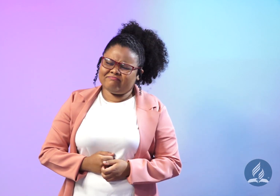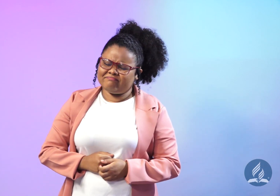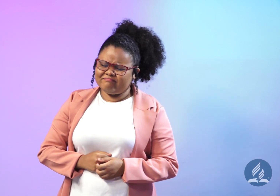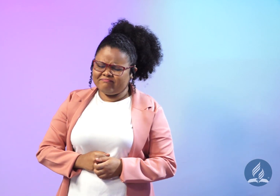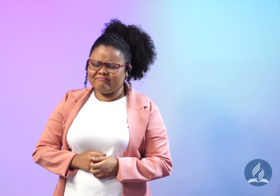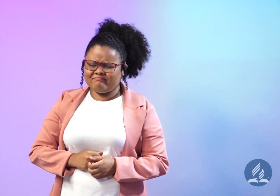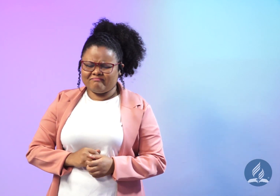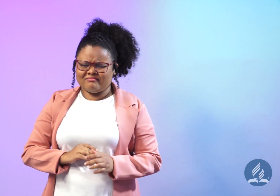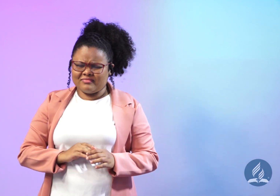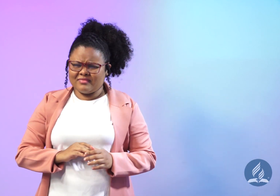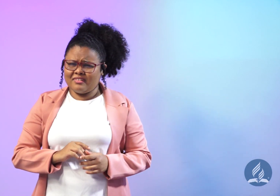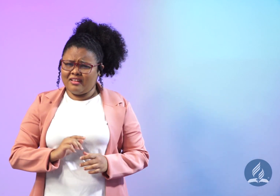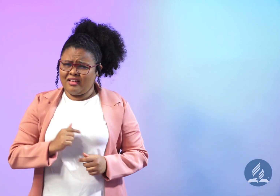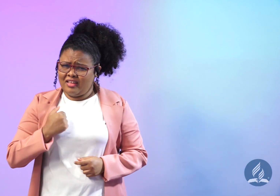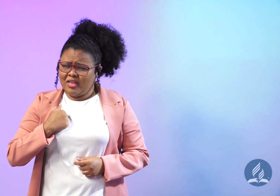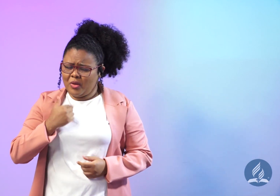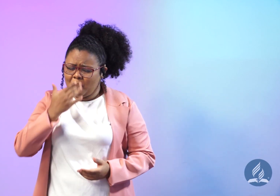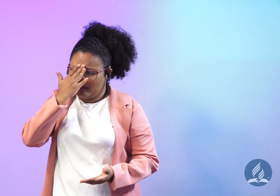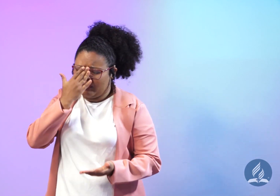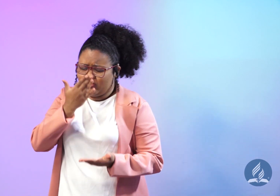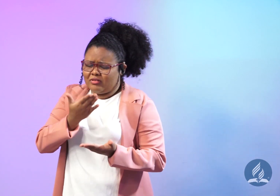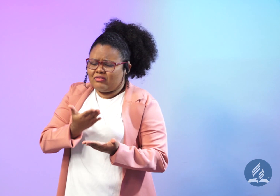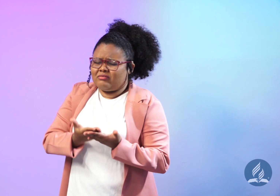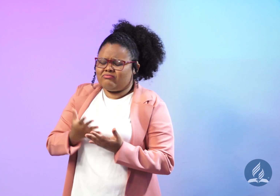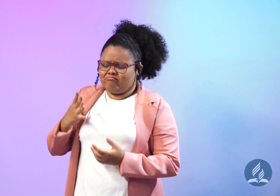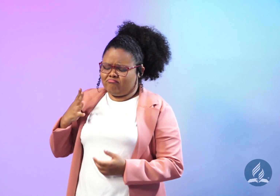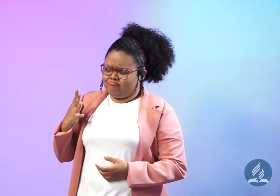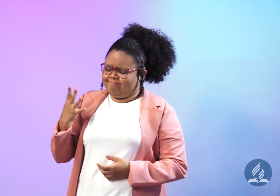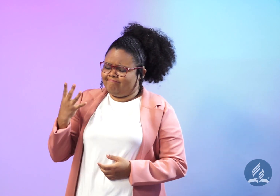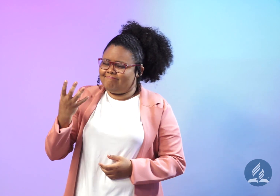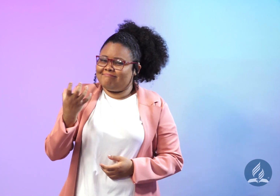em uma salvação eu creio